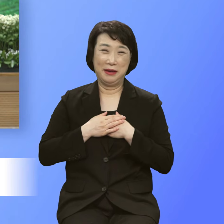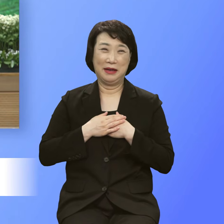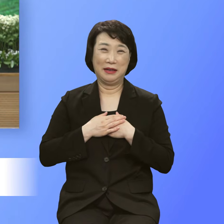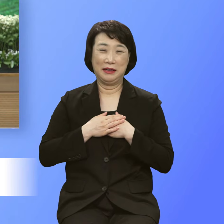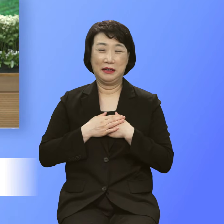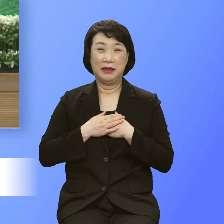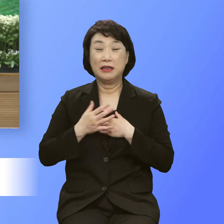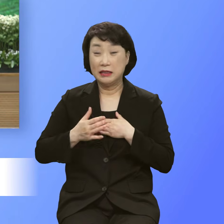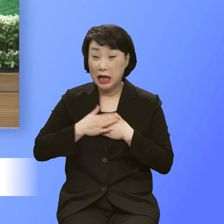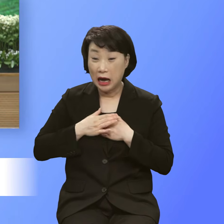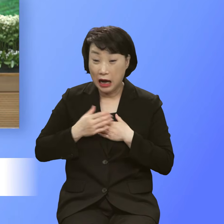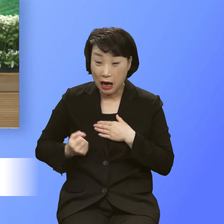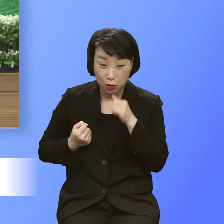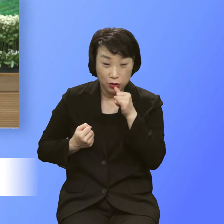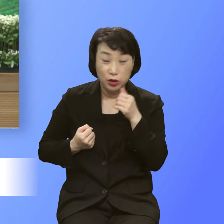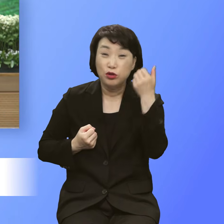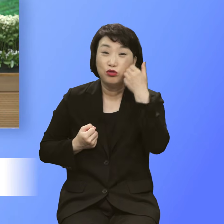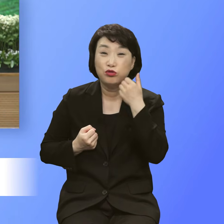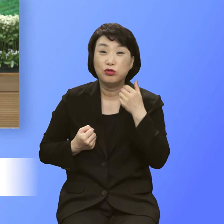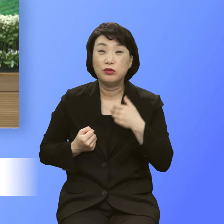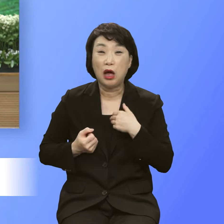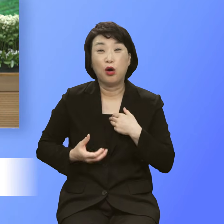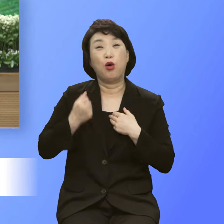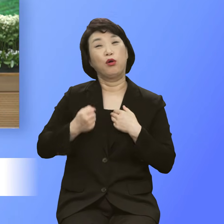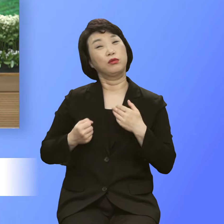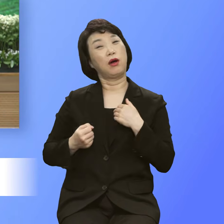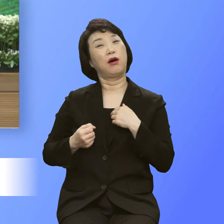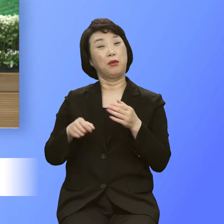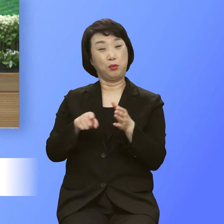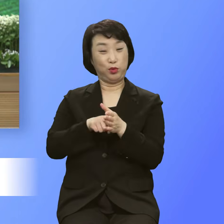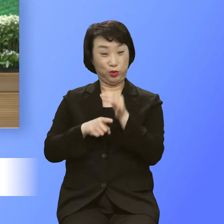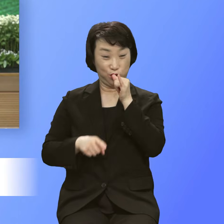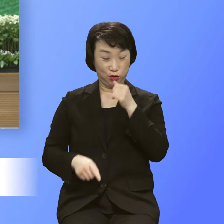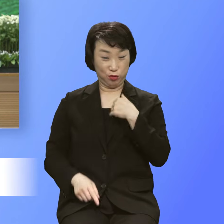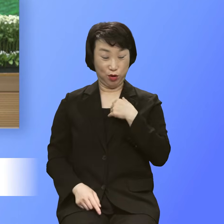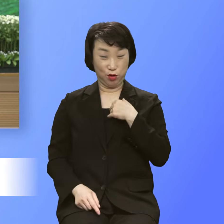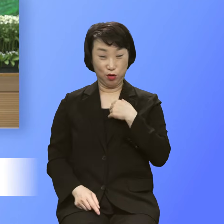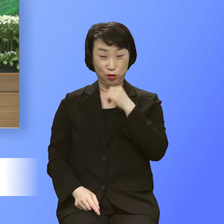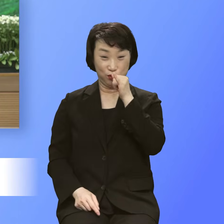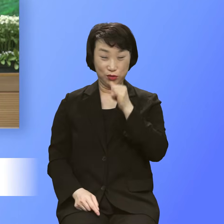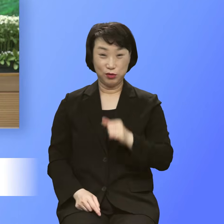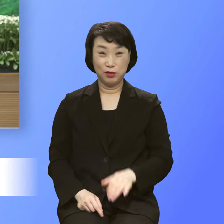그래, 내가 가진 자가 누구냐? 내 거라는 믿음이 있는 자 아니오.